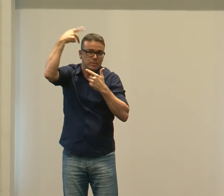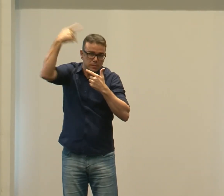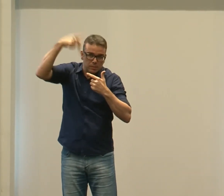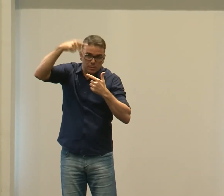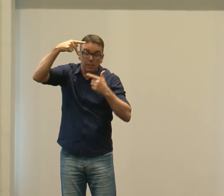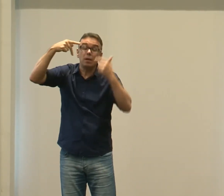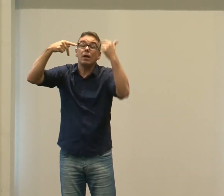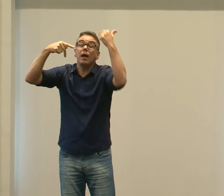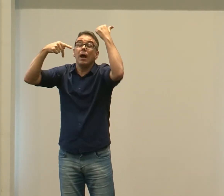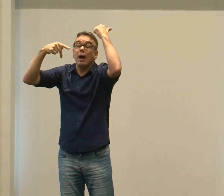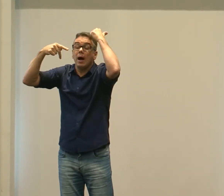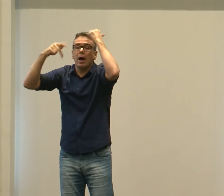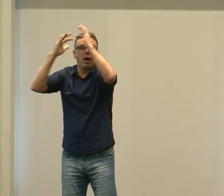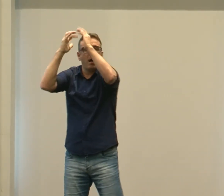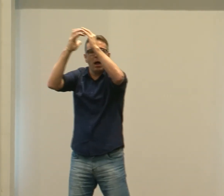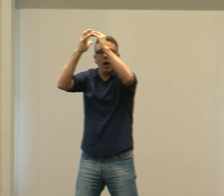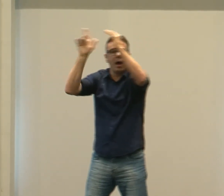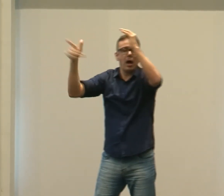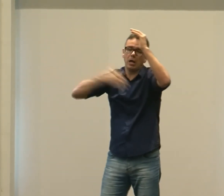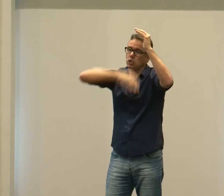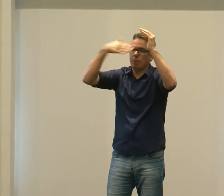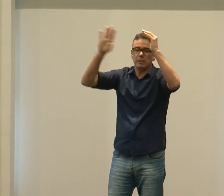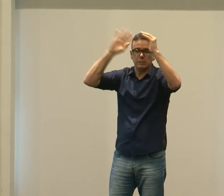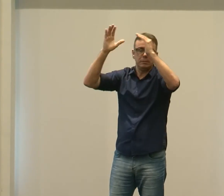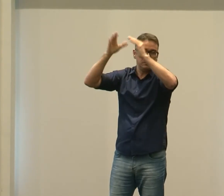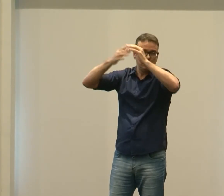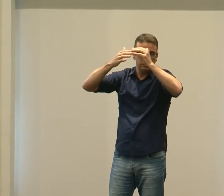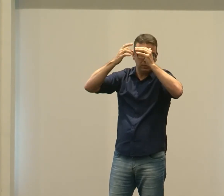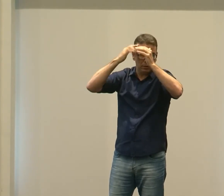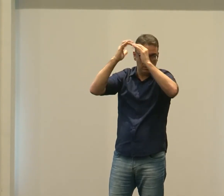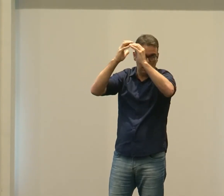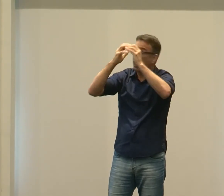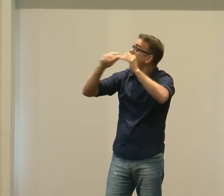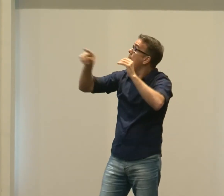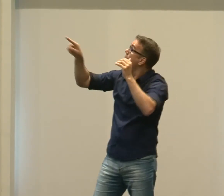porque ele fala sobre a teoria inatista.